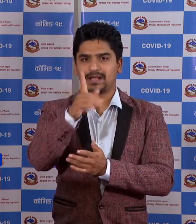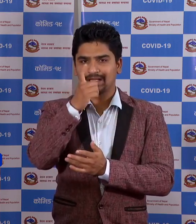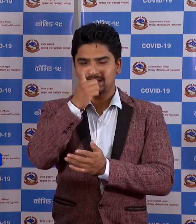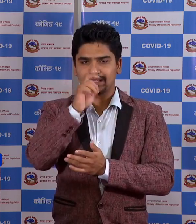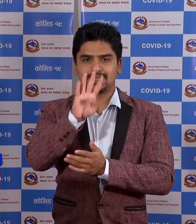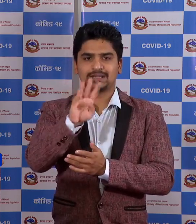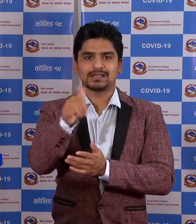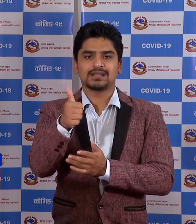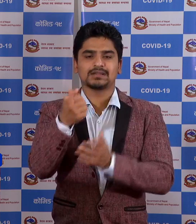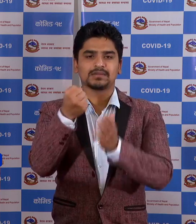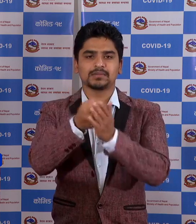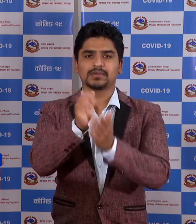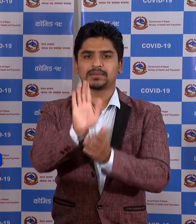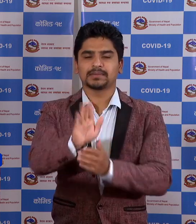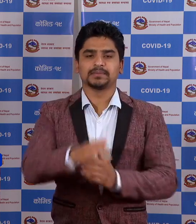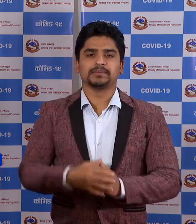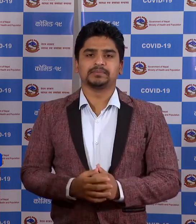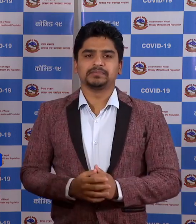58,546 पुगेको छ।